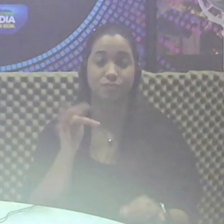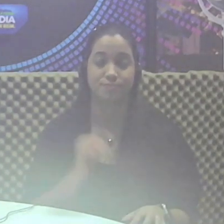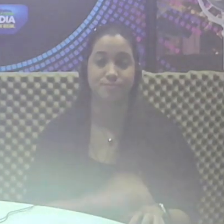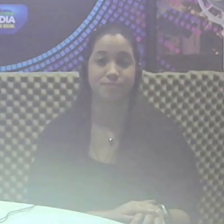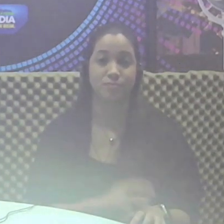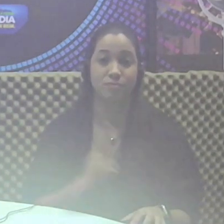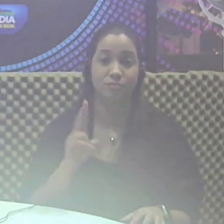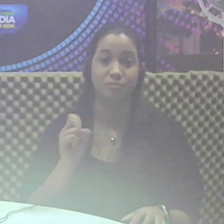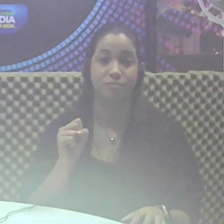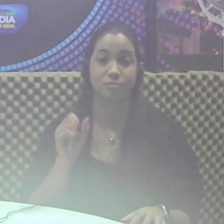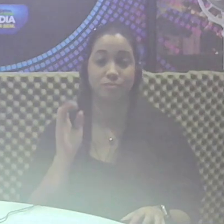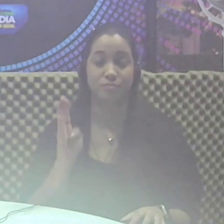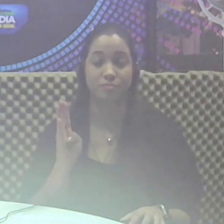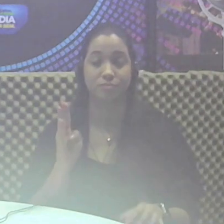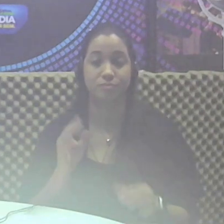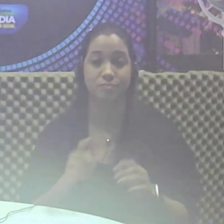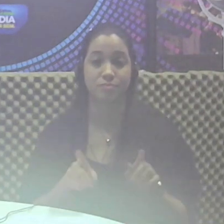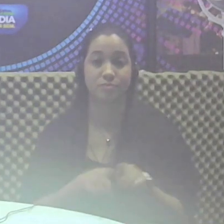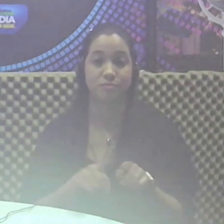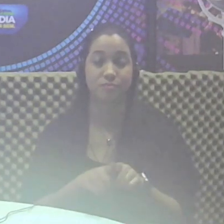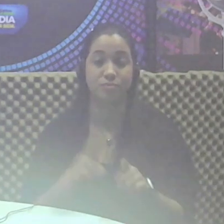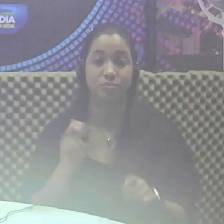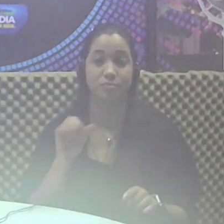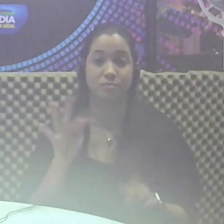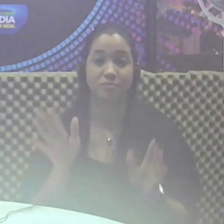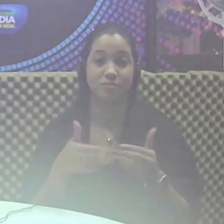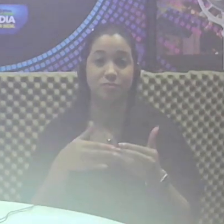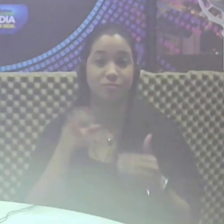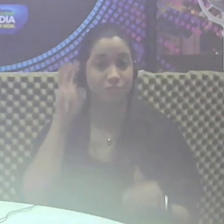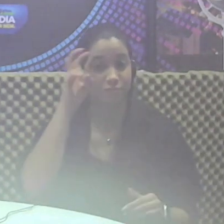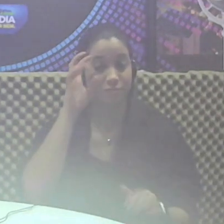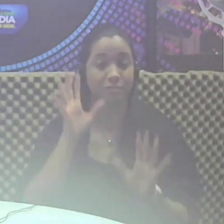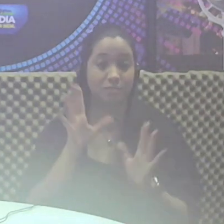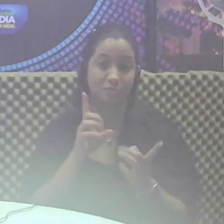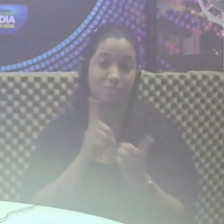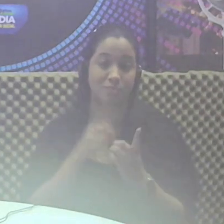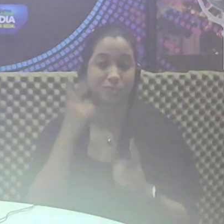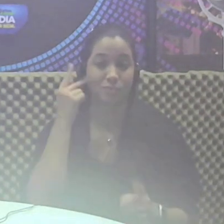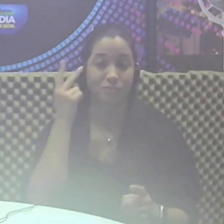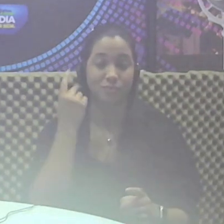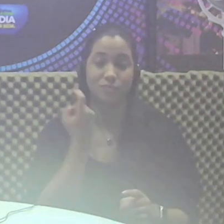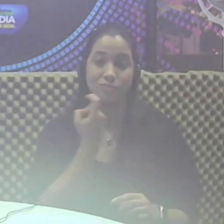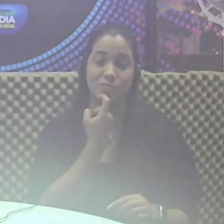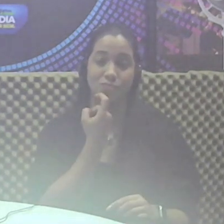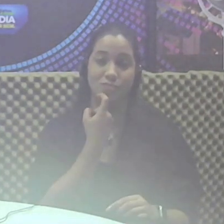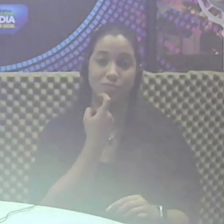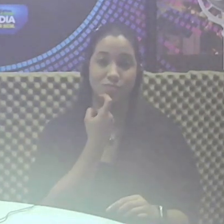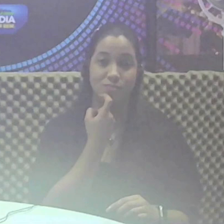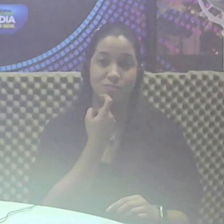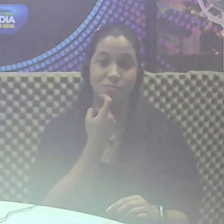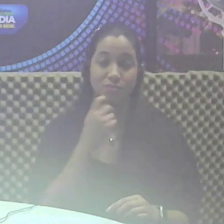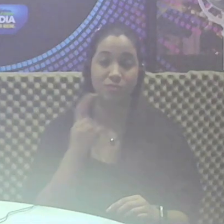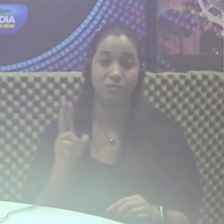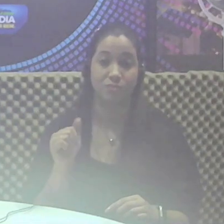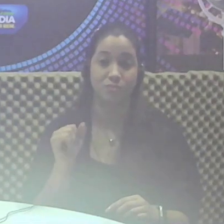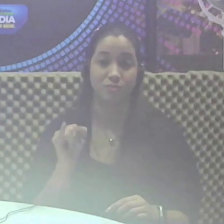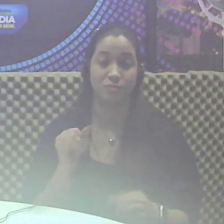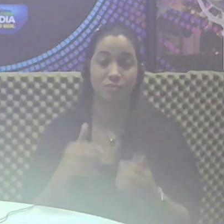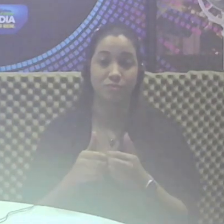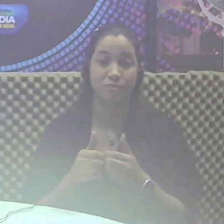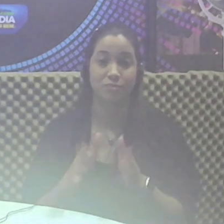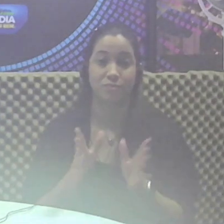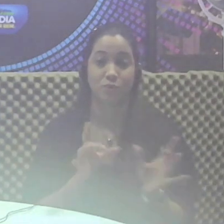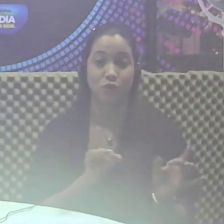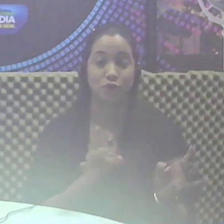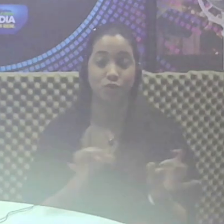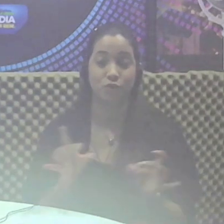e UBSFs estarão fechadas nesta quinta, mas atenderão normalmente na sexta. As UAIs seguem abertas todos